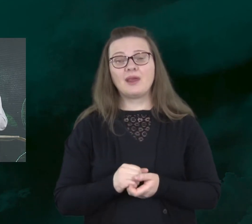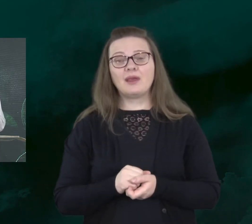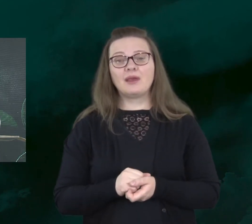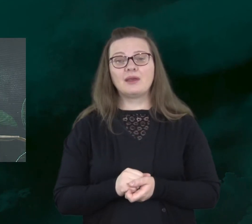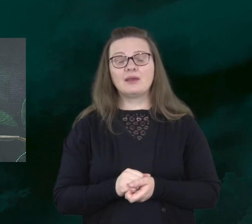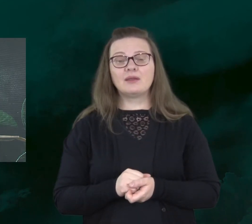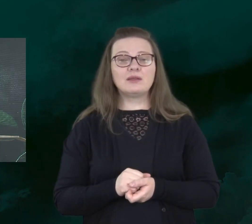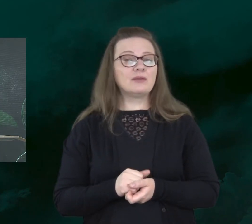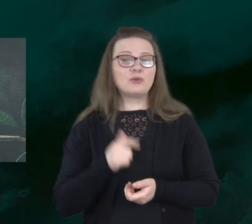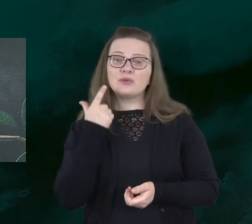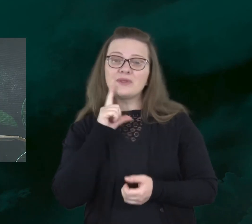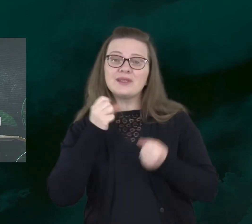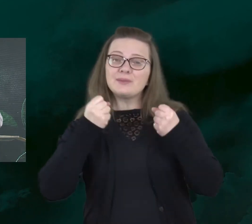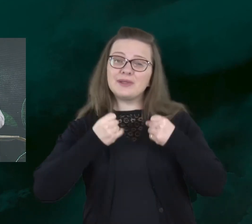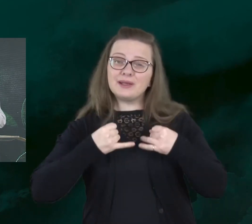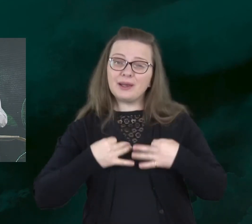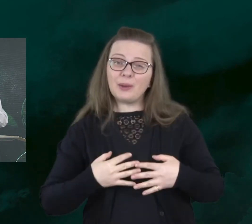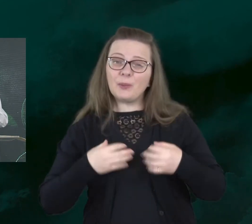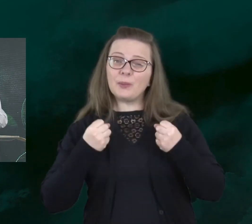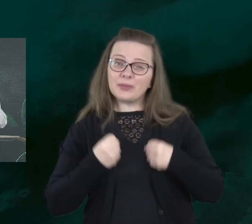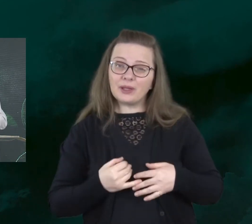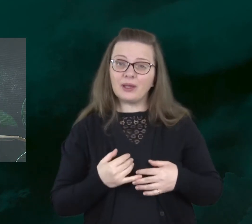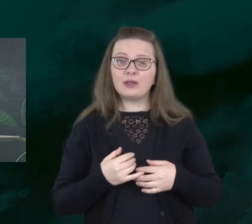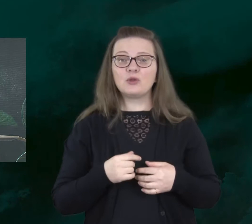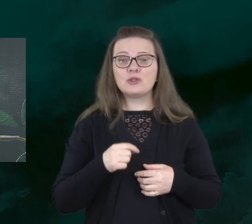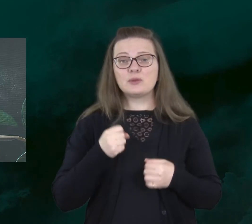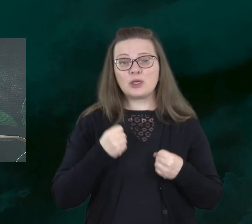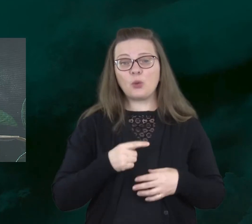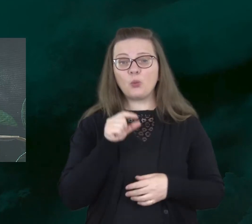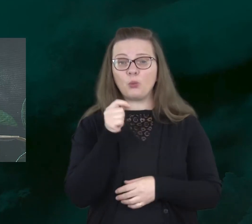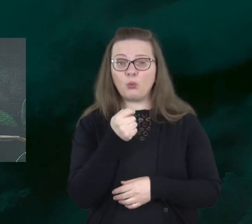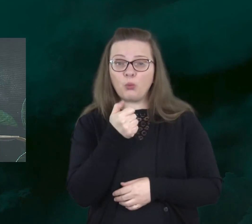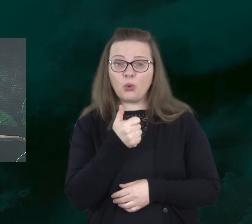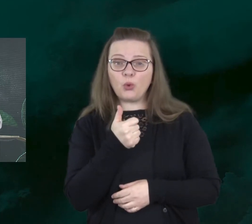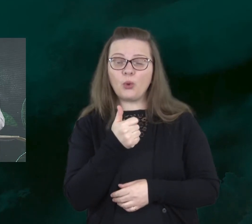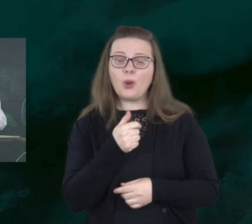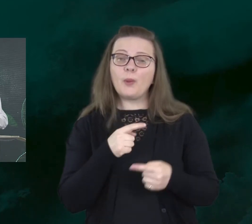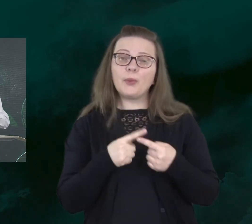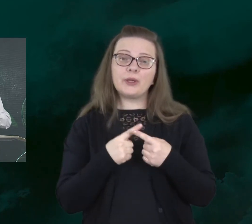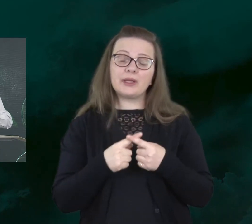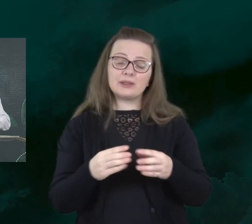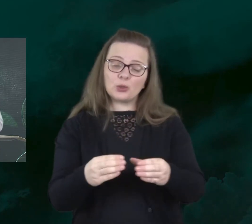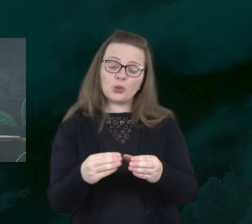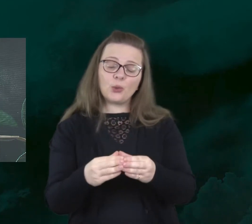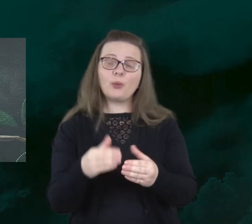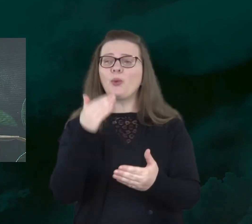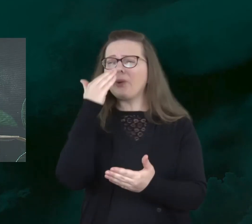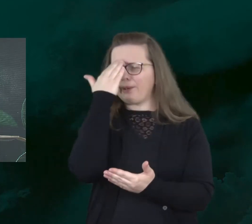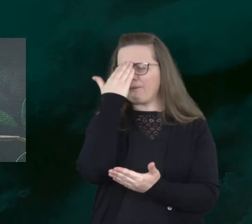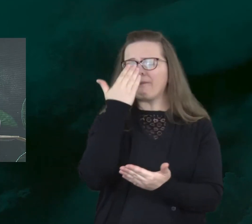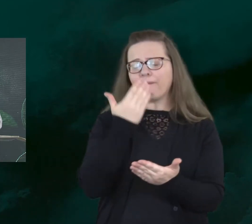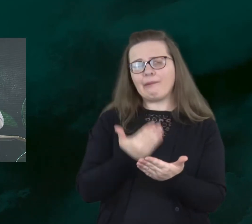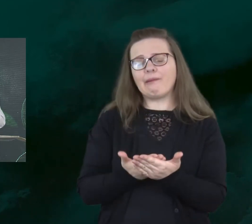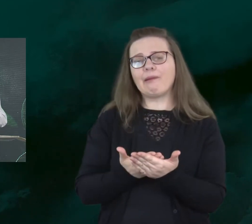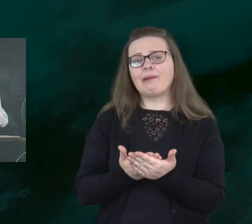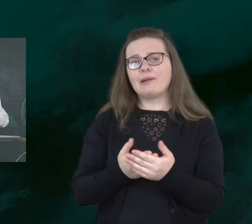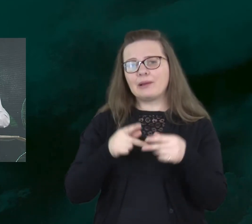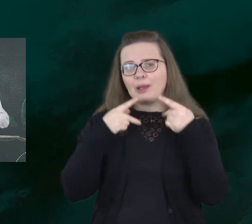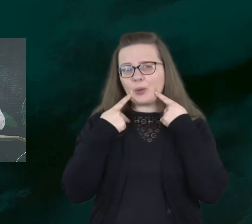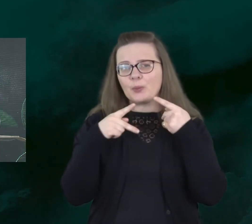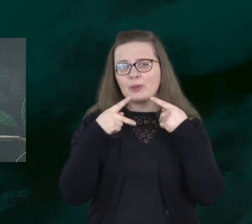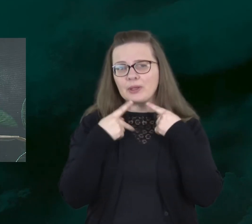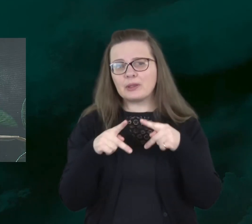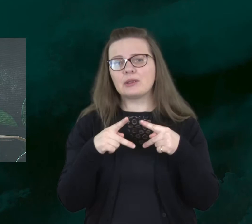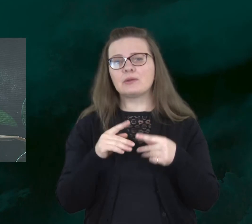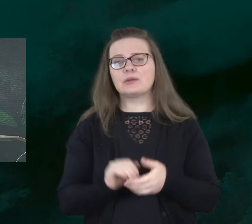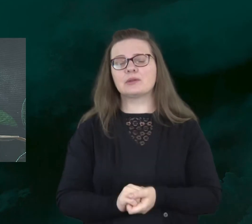E o resultado disso, e eles criam na palavra do profeta, eles praticavam a palavra do profeta, eles